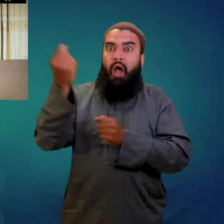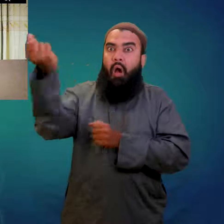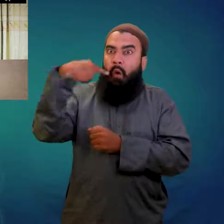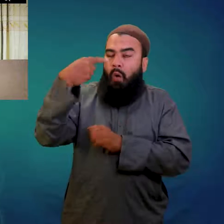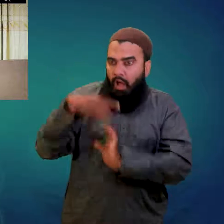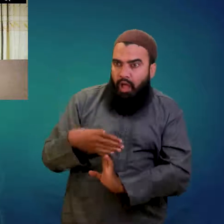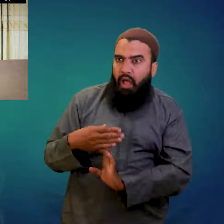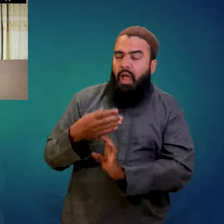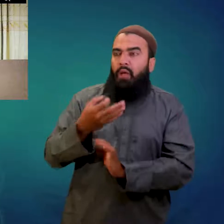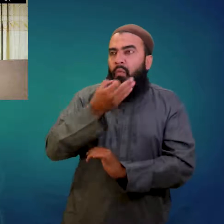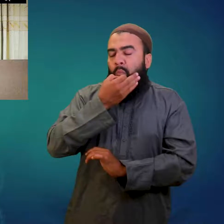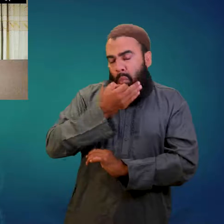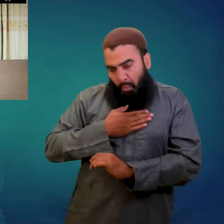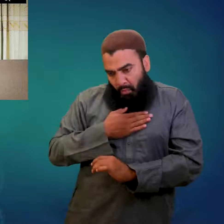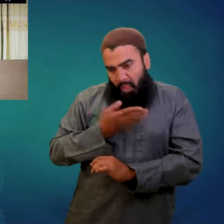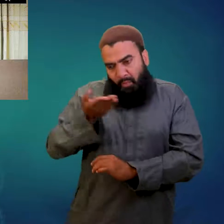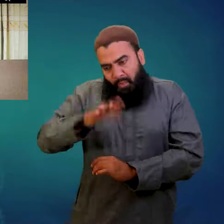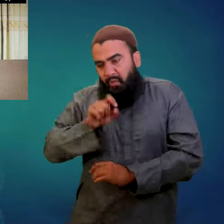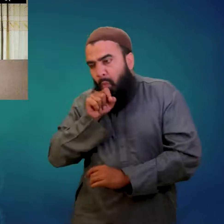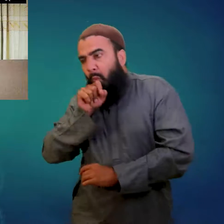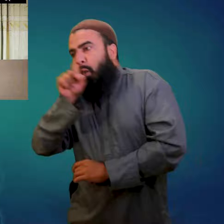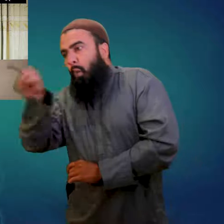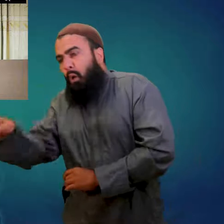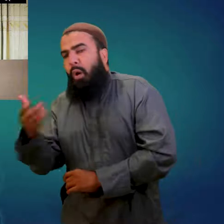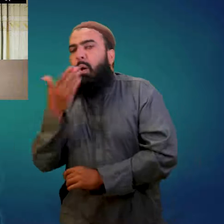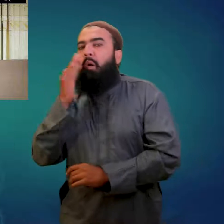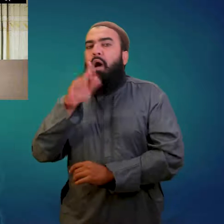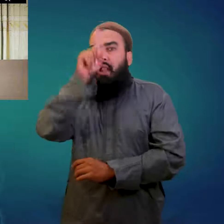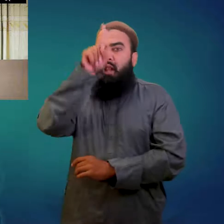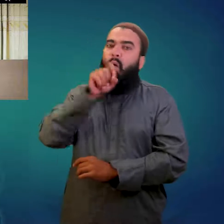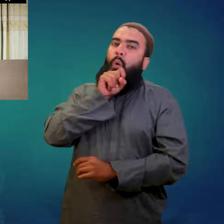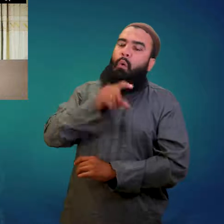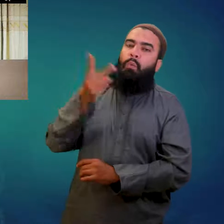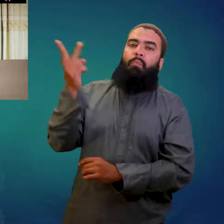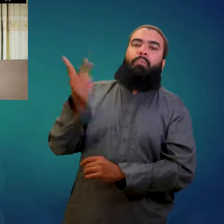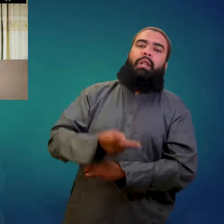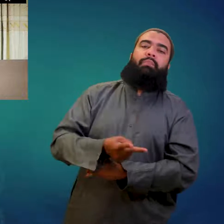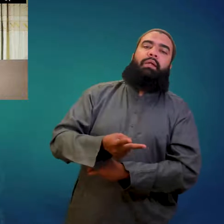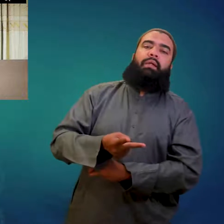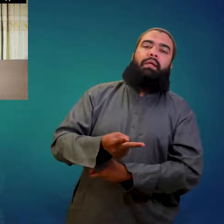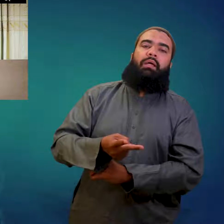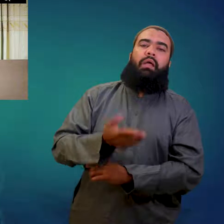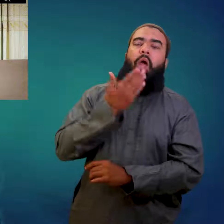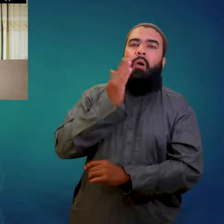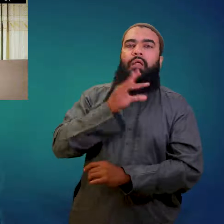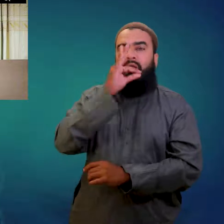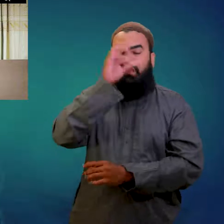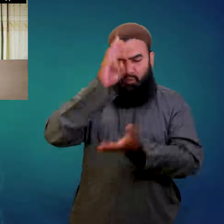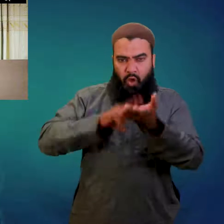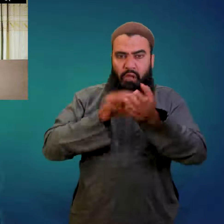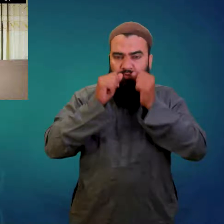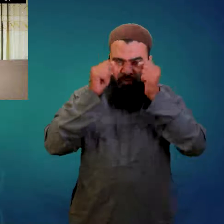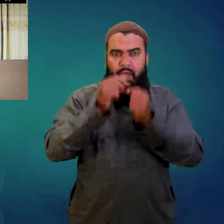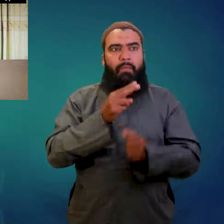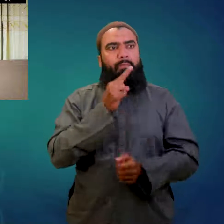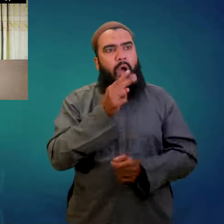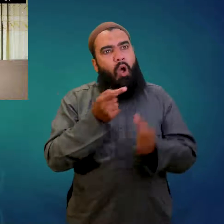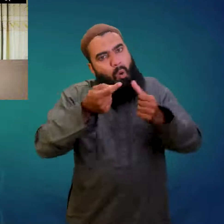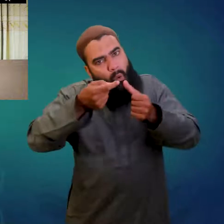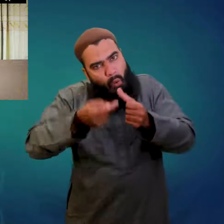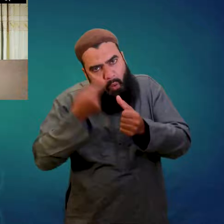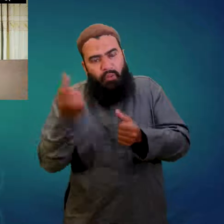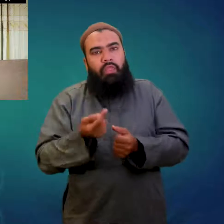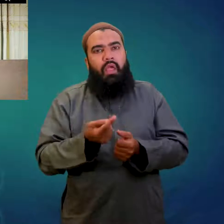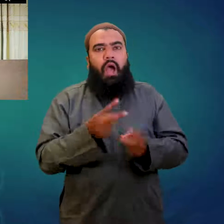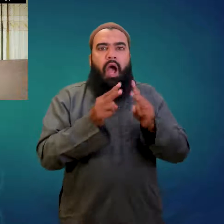کی اتباع کرتے ہیں تو پھر اس میں یہ بات ختم ہو جاتی ہے کہ اللہ کے حبیب صلی اللہ علیہ وسلم کا کوئی حکم یا کوئی